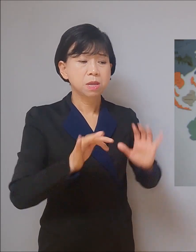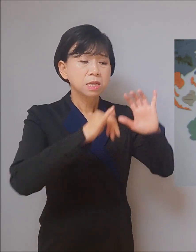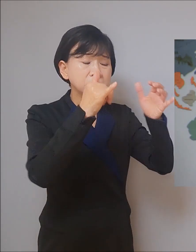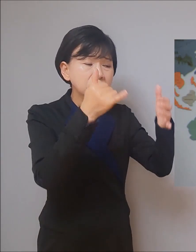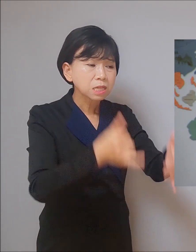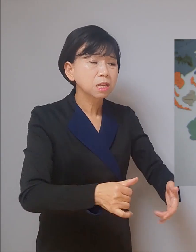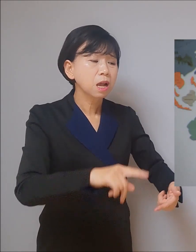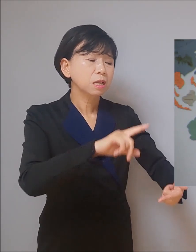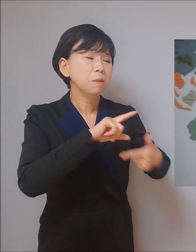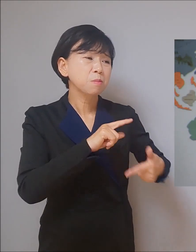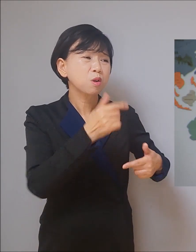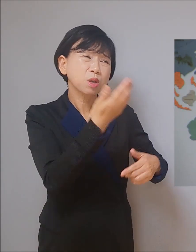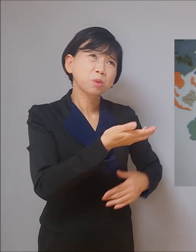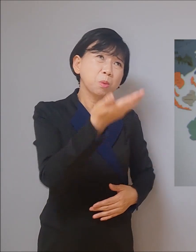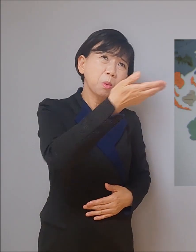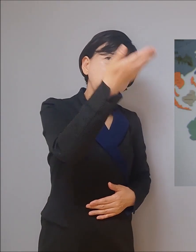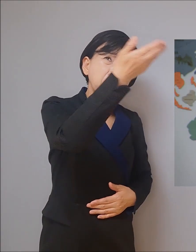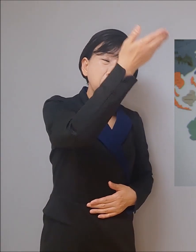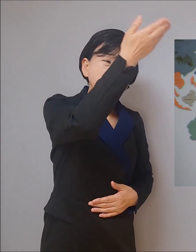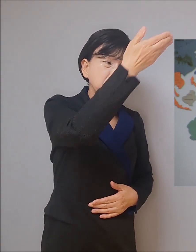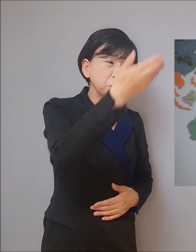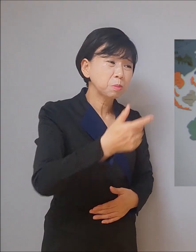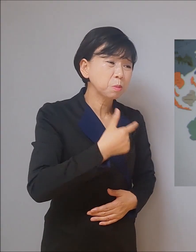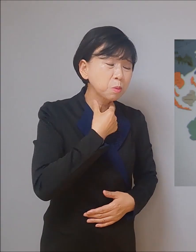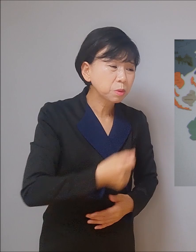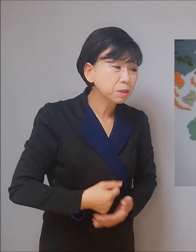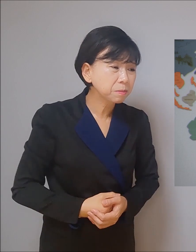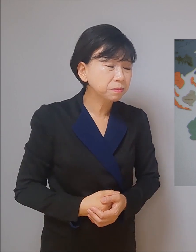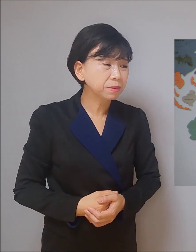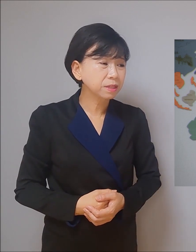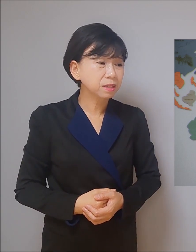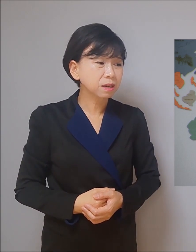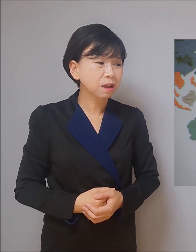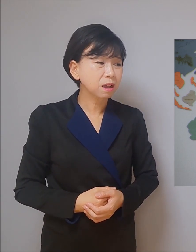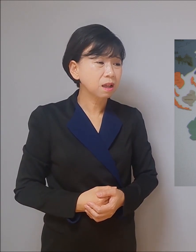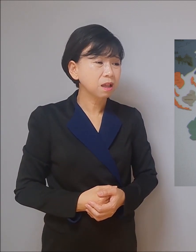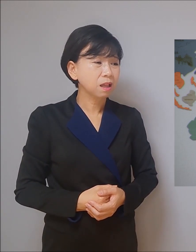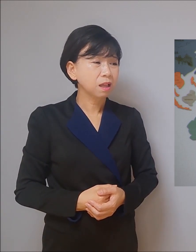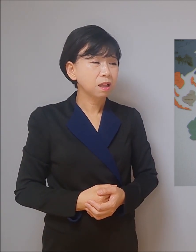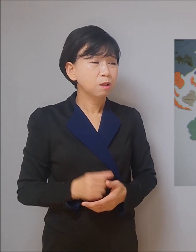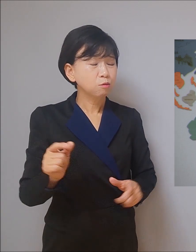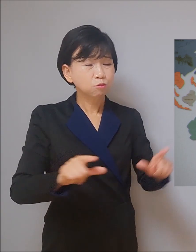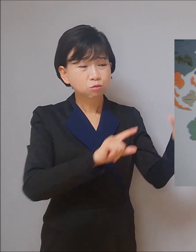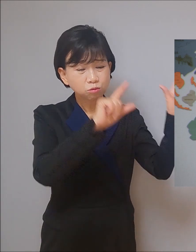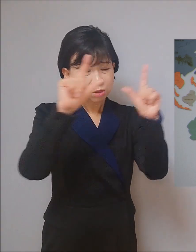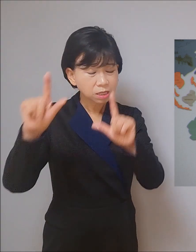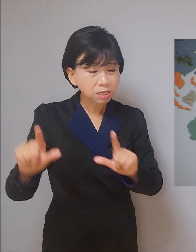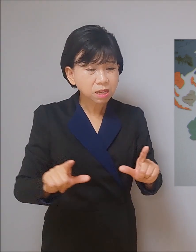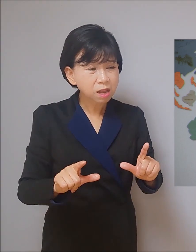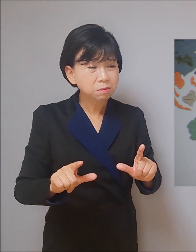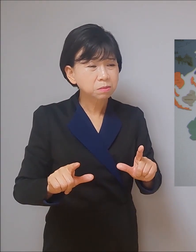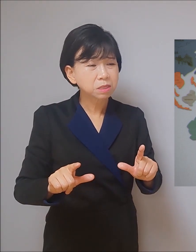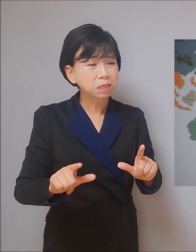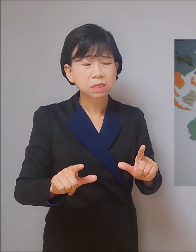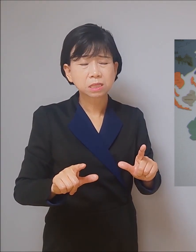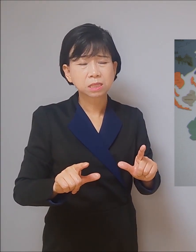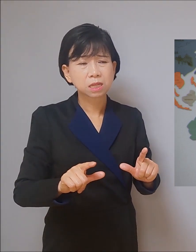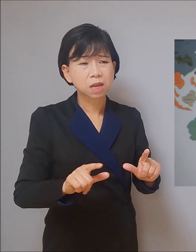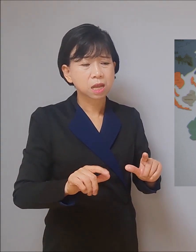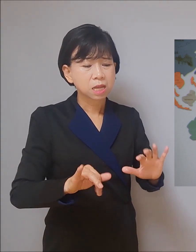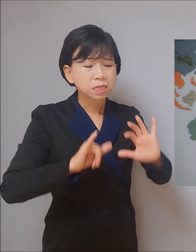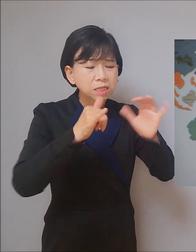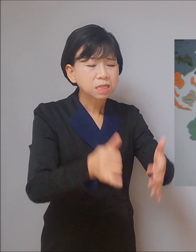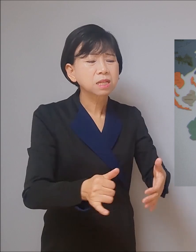자리에 앉는 것뿐입니까? 이 세상에서 건강하게 살아가는 게 그게 다입니까? 성경은 말합니다. 그렇다면 우리는